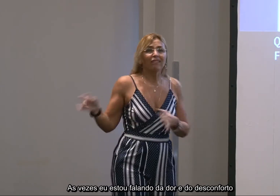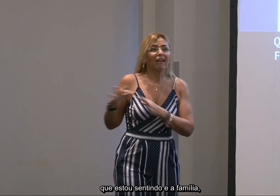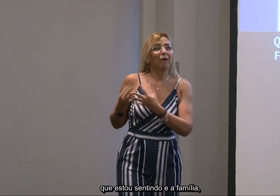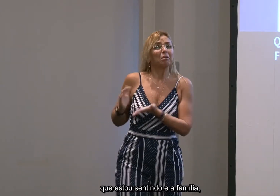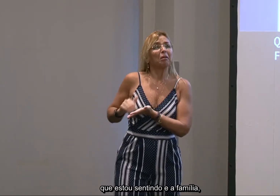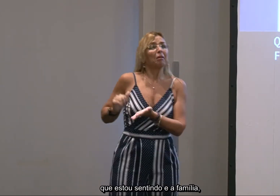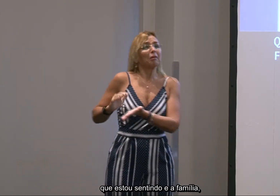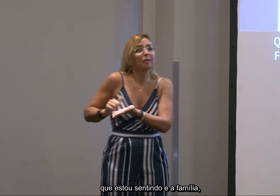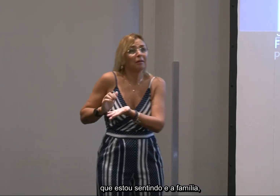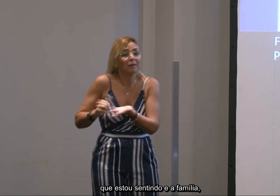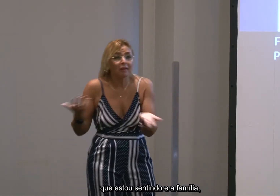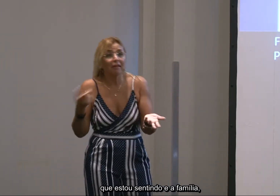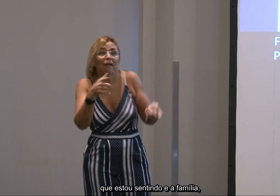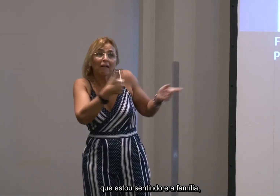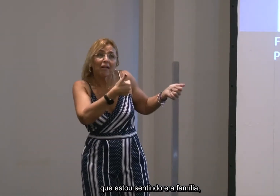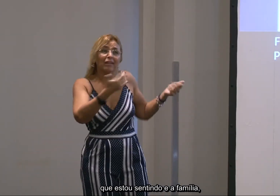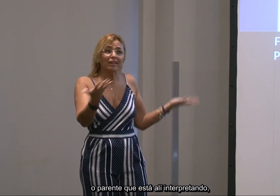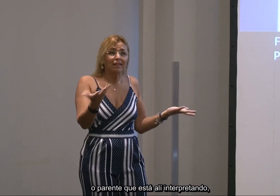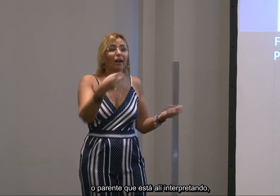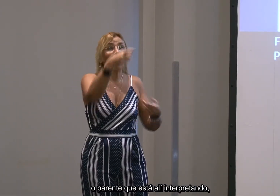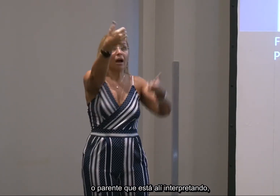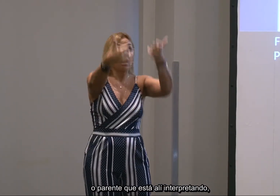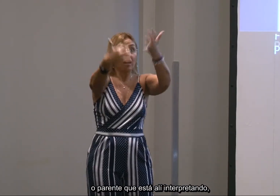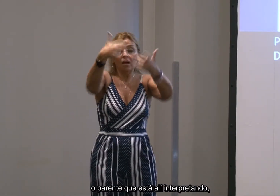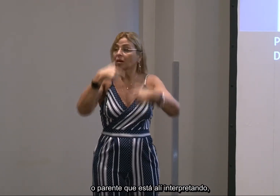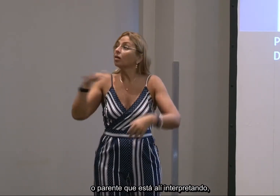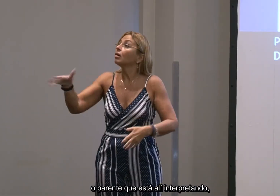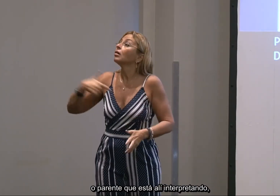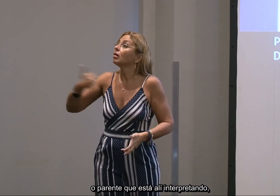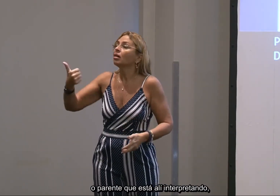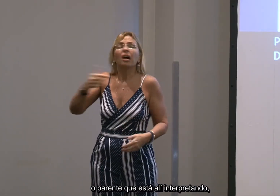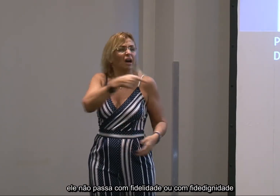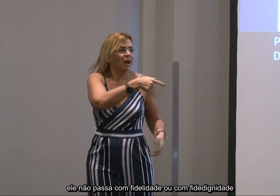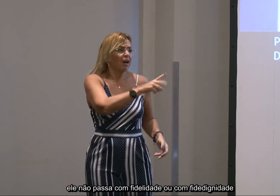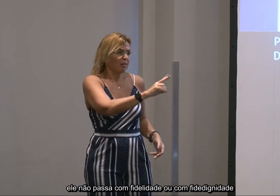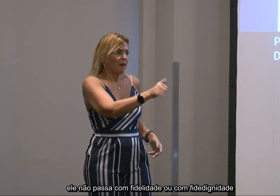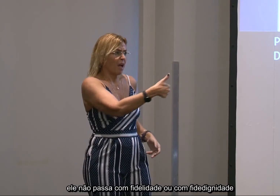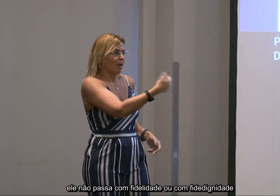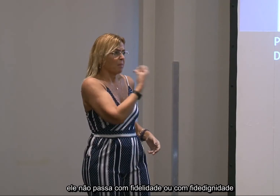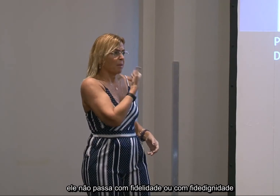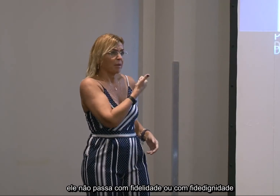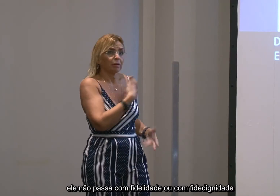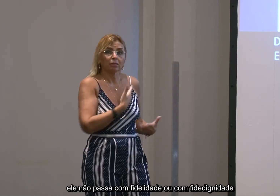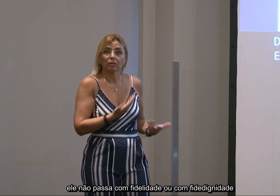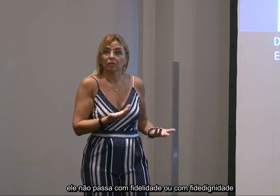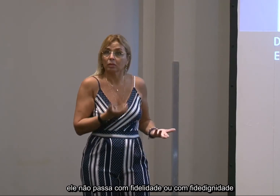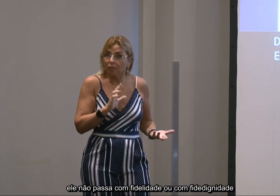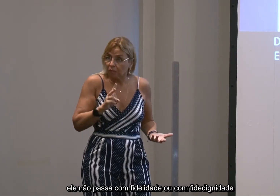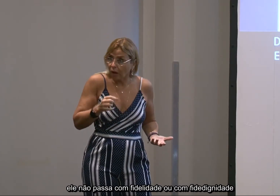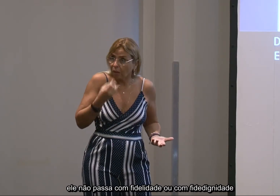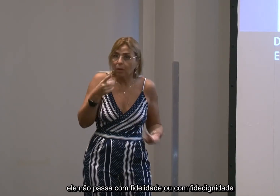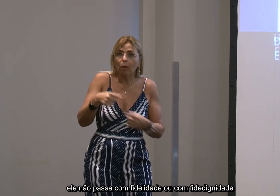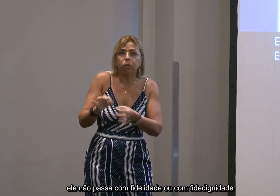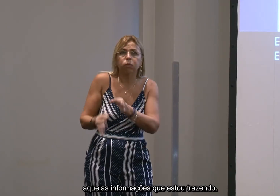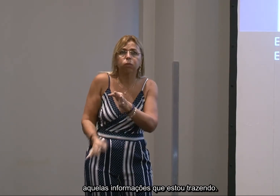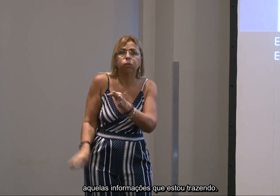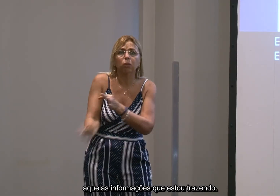estou sentindo e a família, ela não, o parente que está ali interpretando, ele não passa com fidelidade ou com fidedignidade aquelas informações